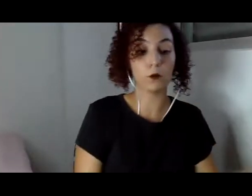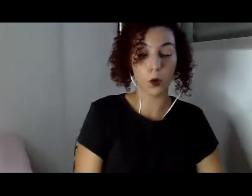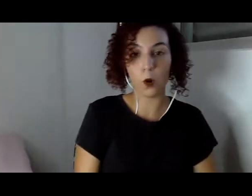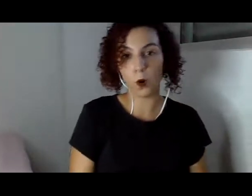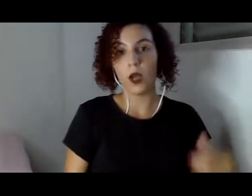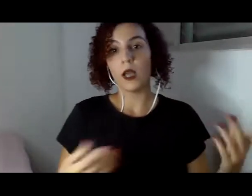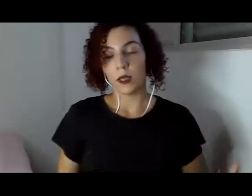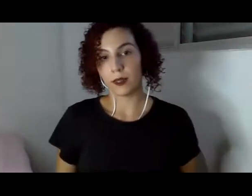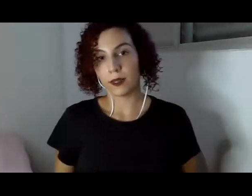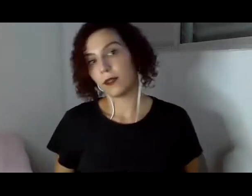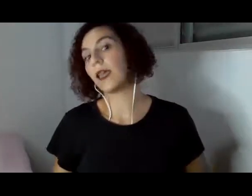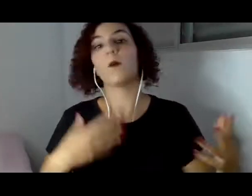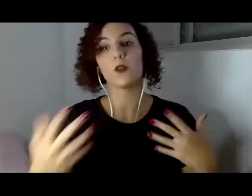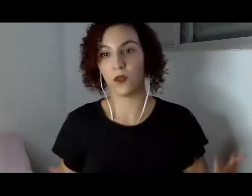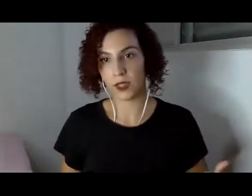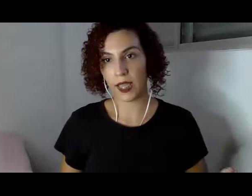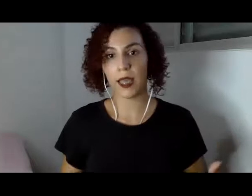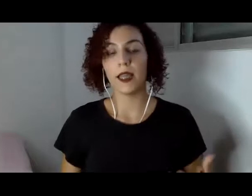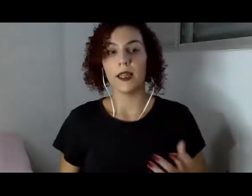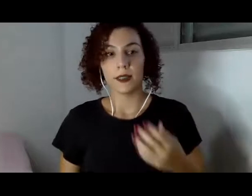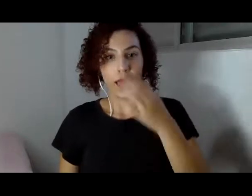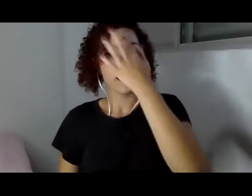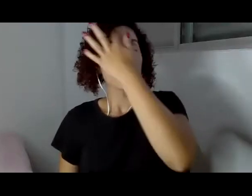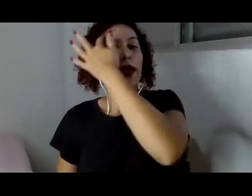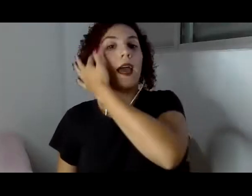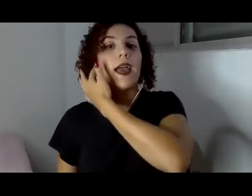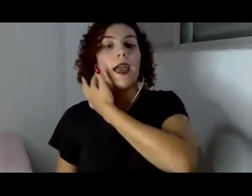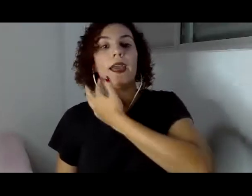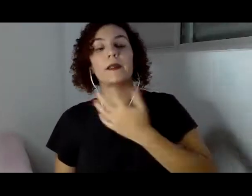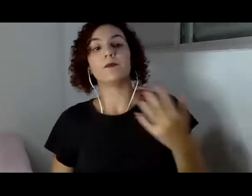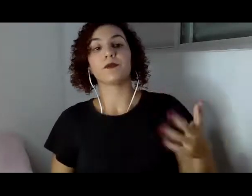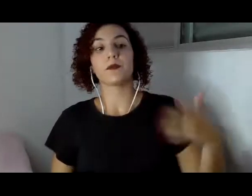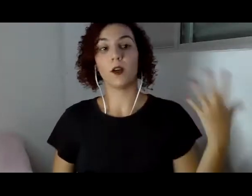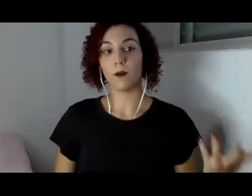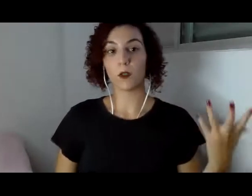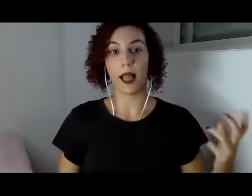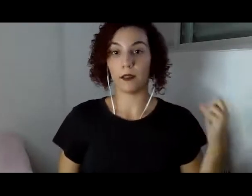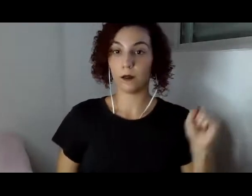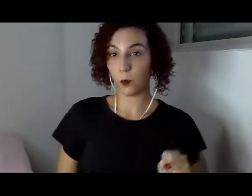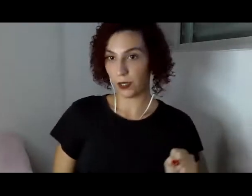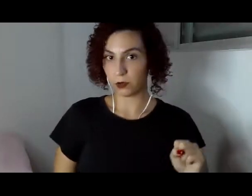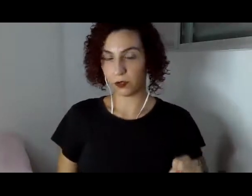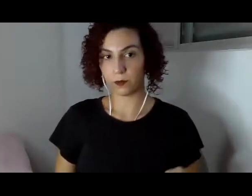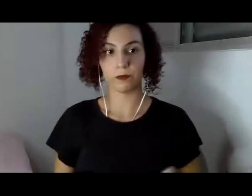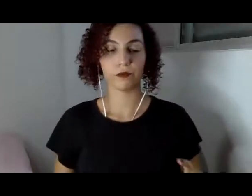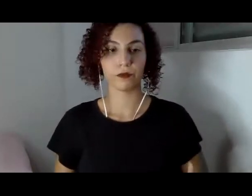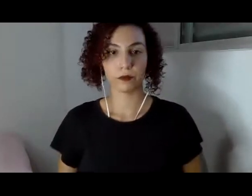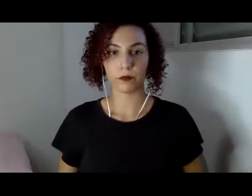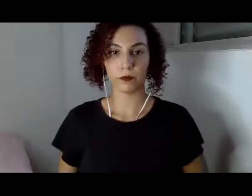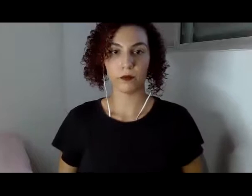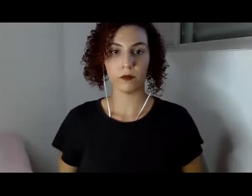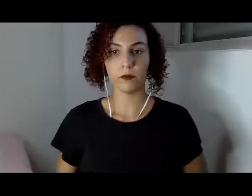me perguntou o que eu posso fazer, tá? Então, vamos lá. Números.